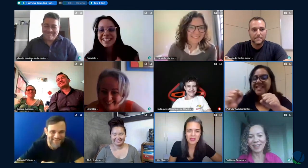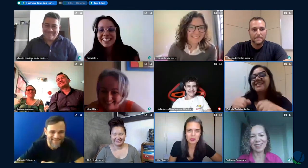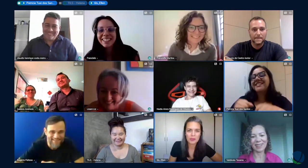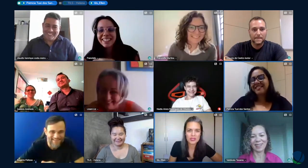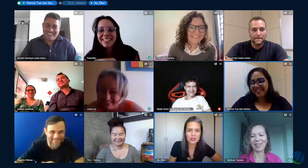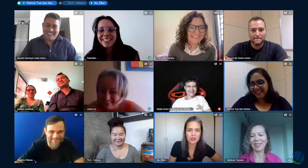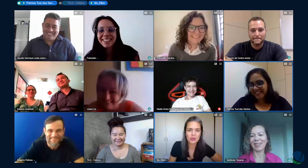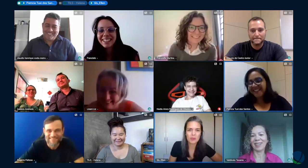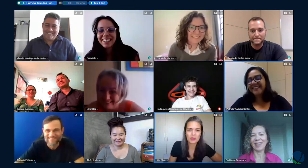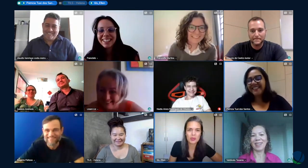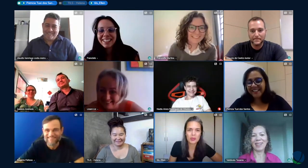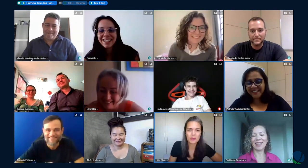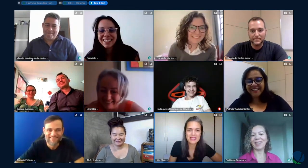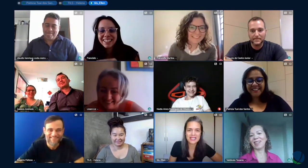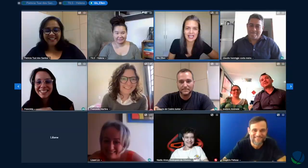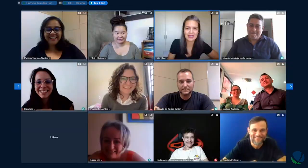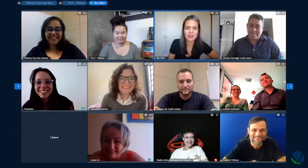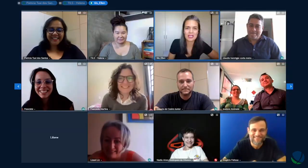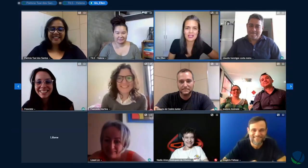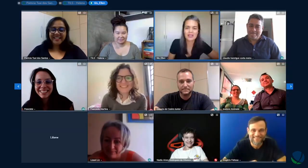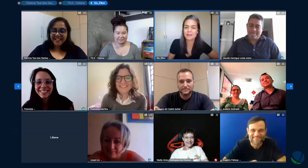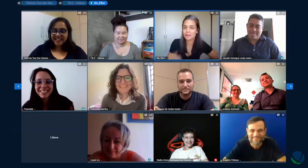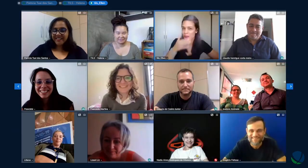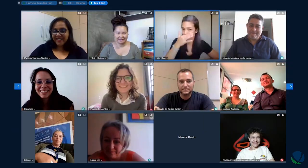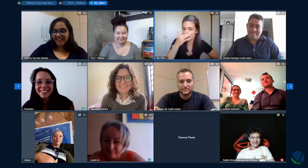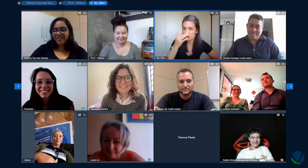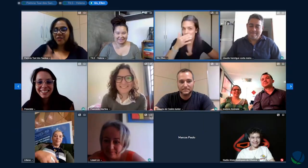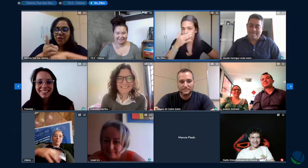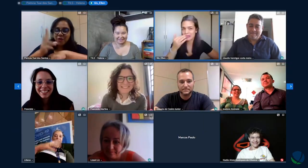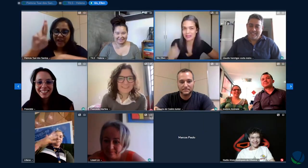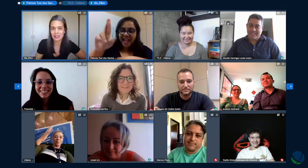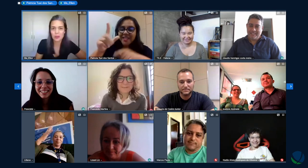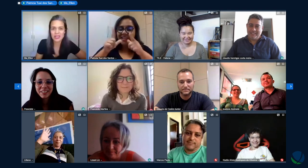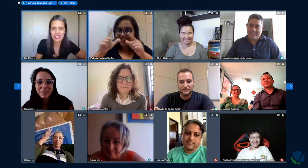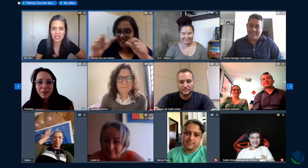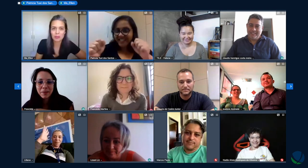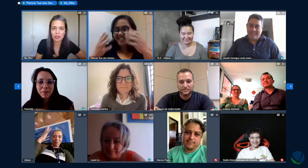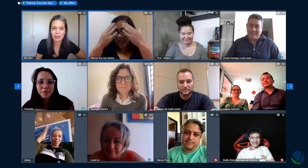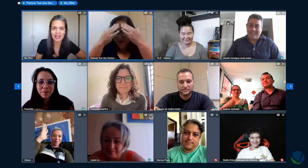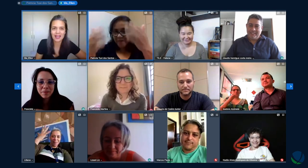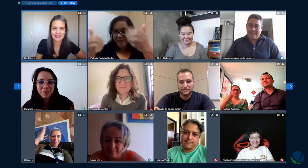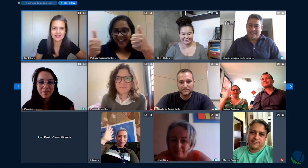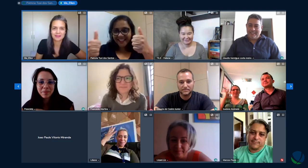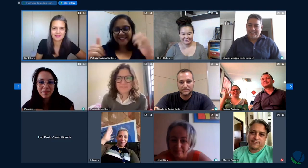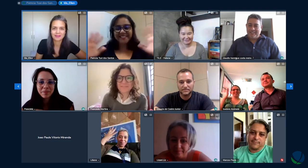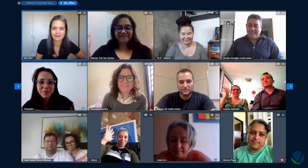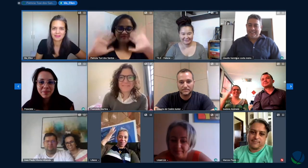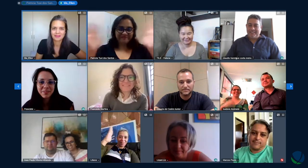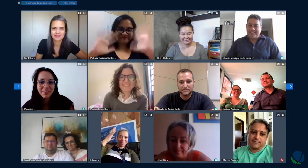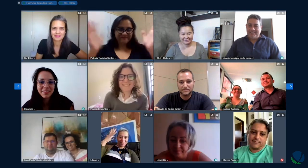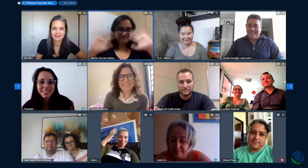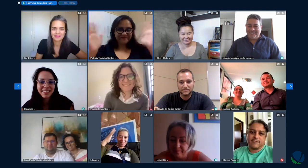pelo pessoal do mestrado e doutorado em linguística. Muito obrigada.